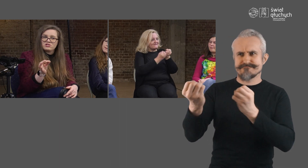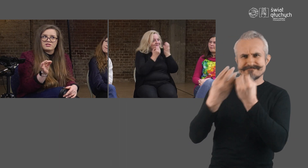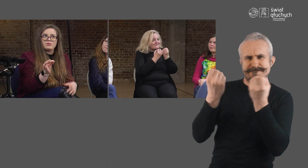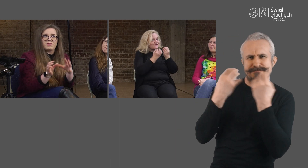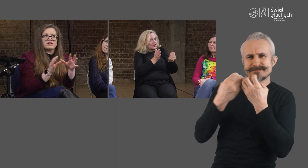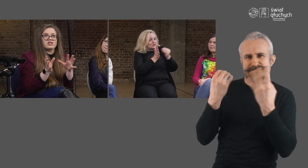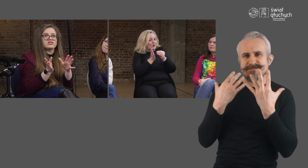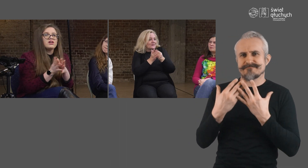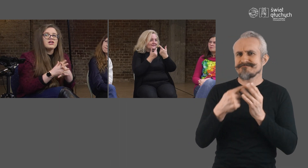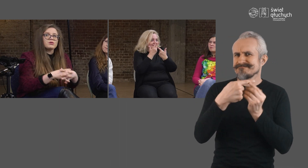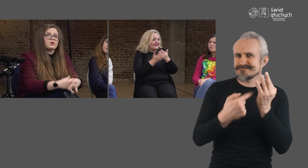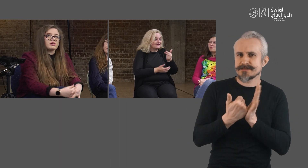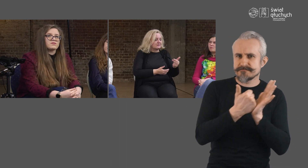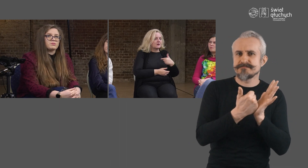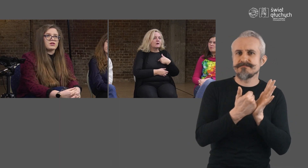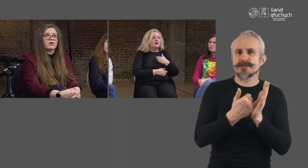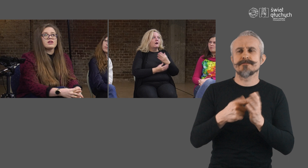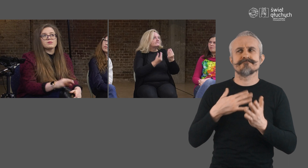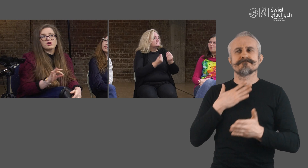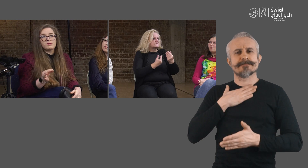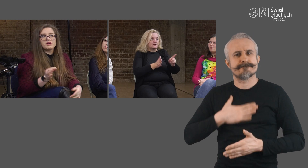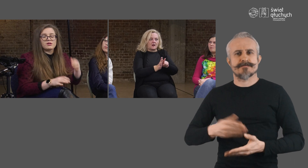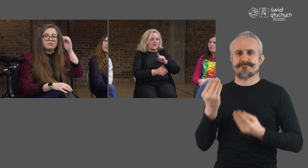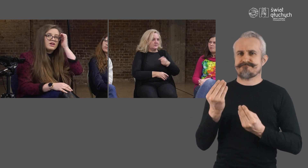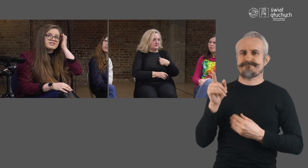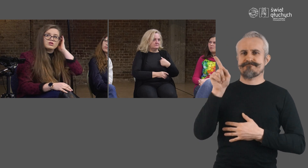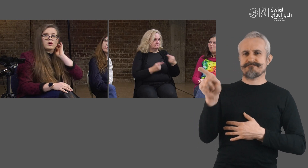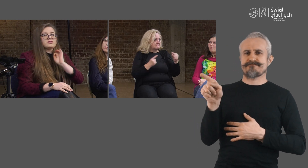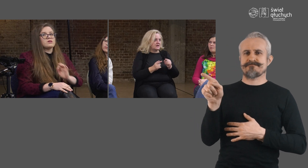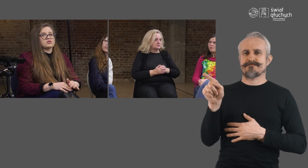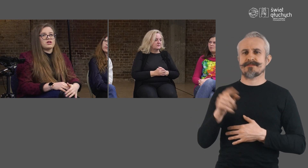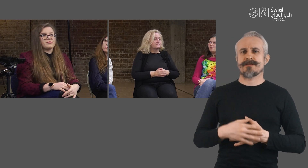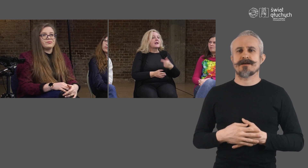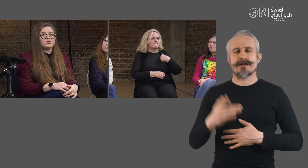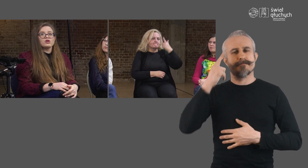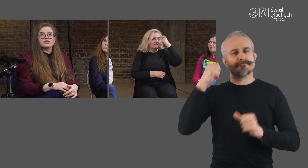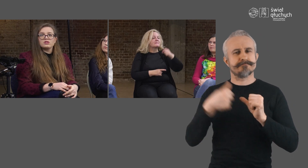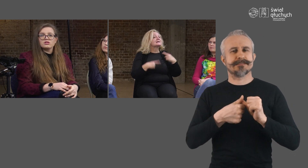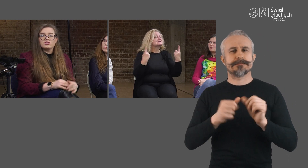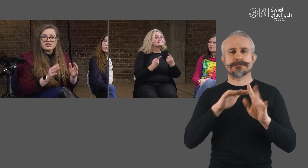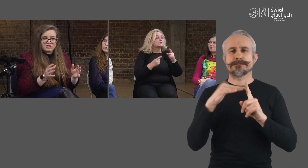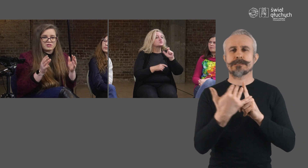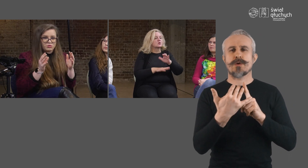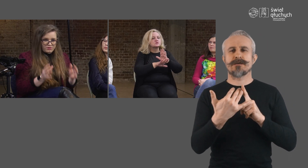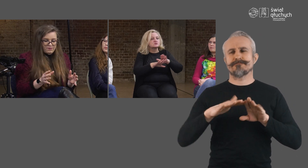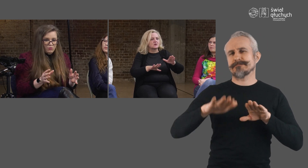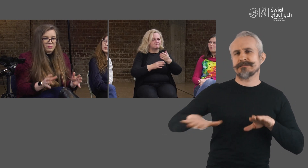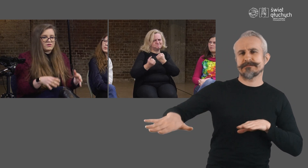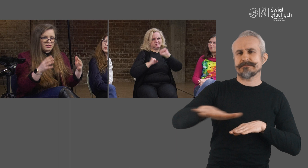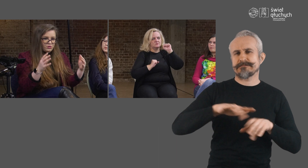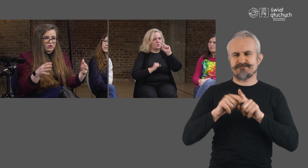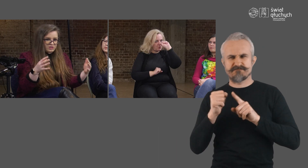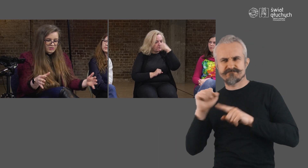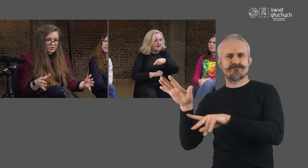mi czasami parę rzeczy i to było bardzo wspaniałe. I ja na przykład pamiętam sytuację, że dzieci się